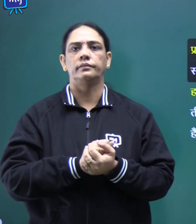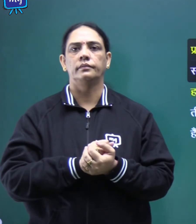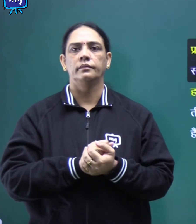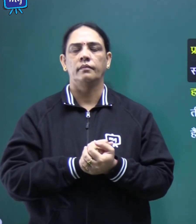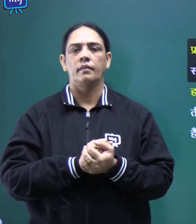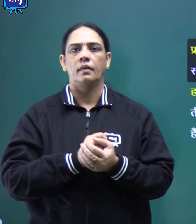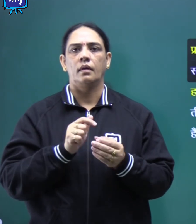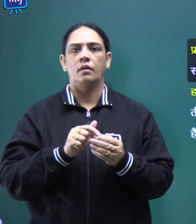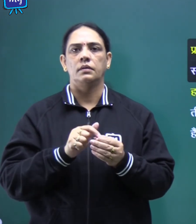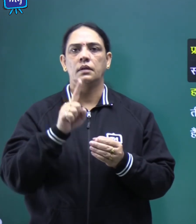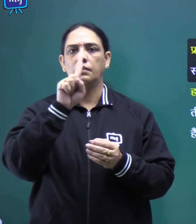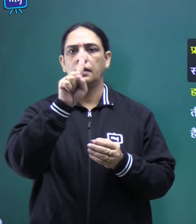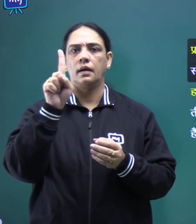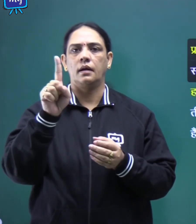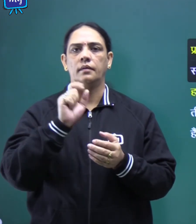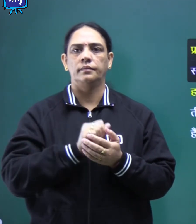प्रश्न नंबर 11,